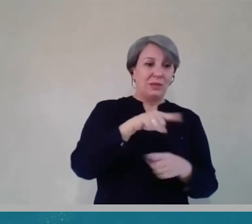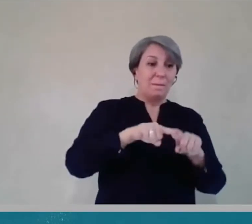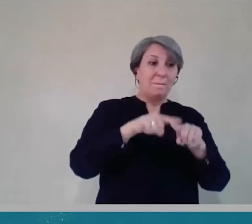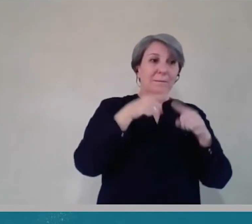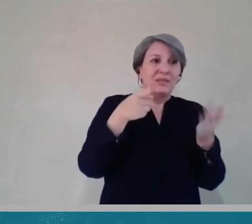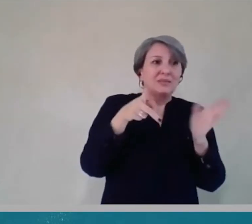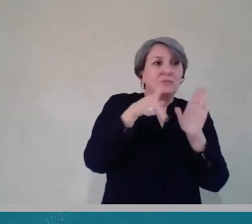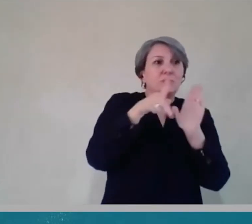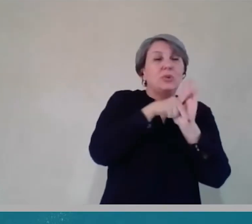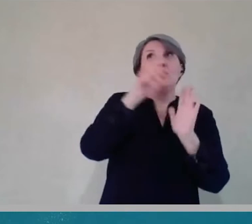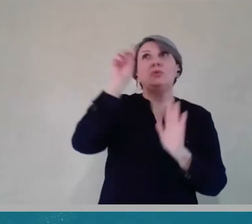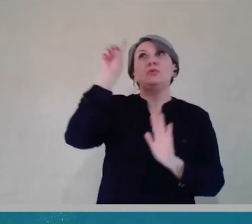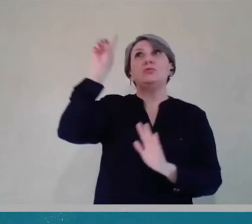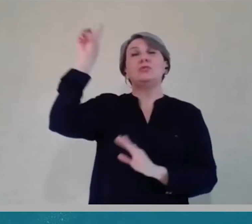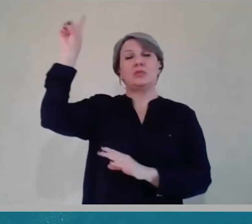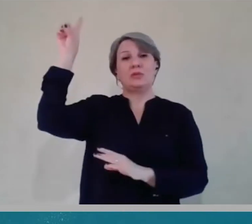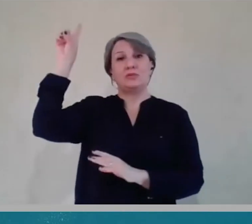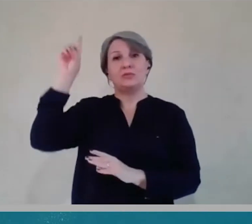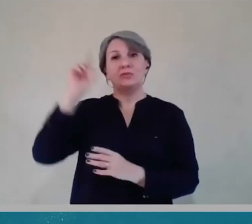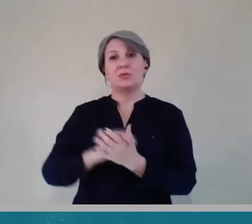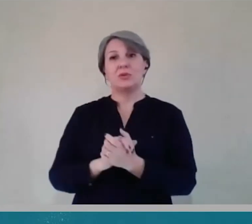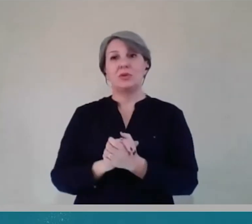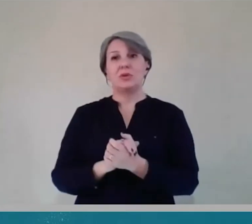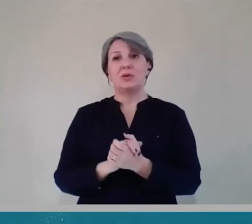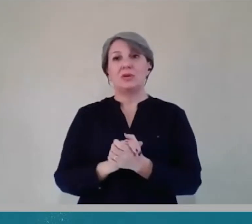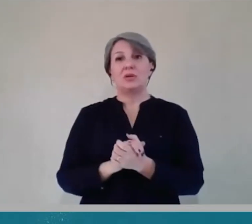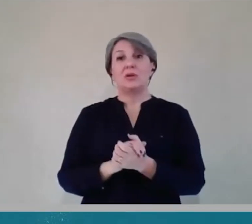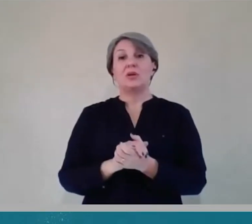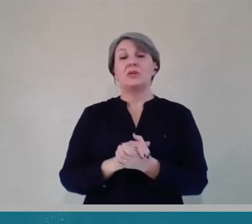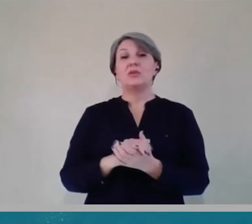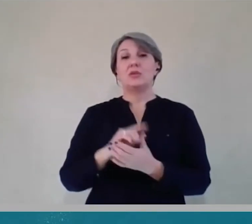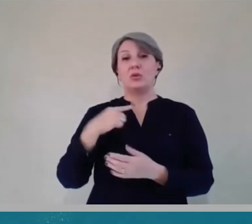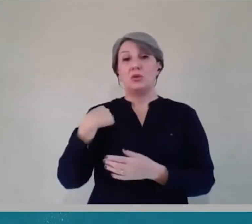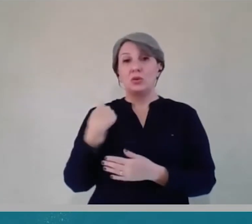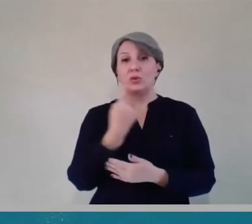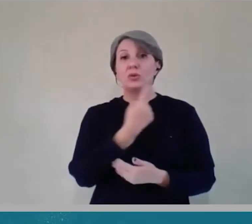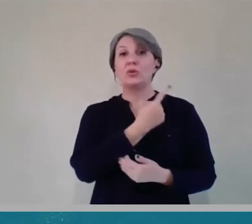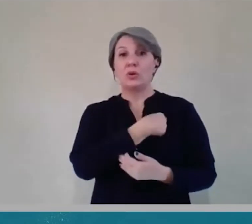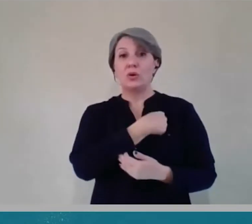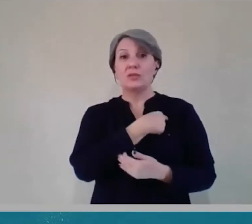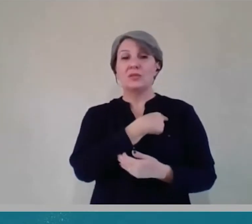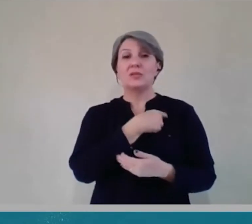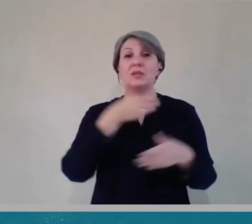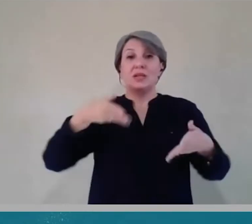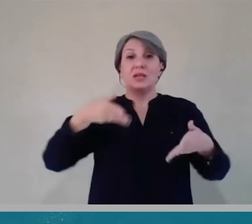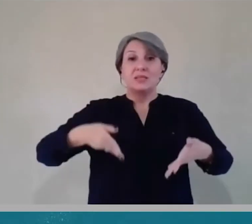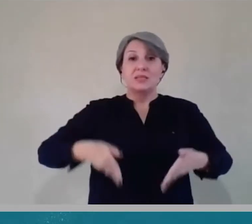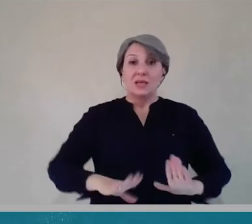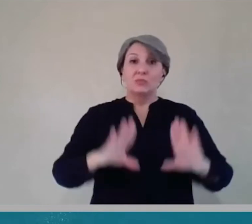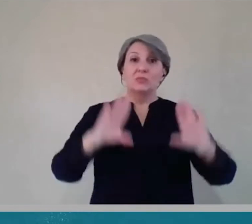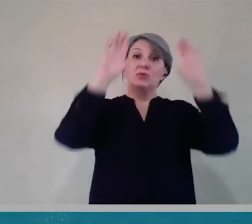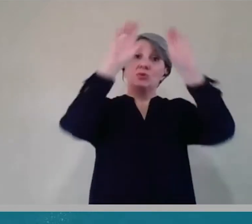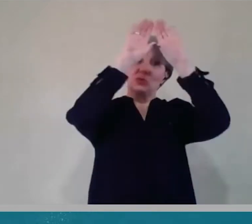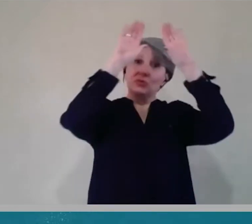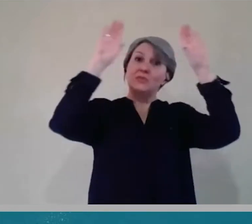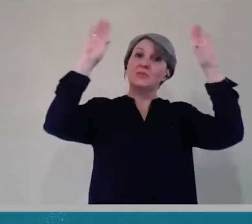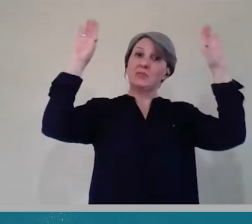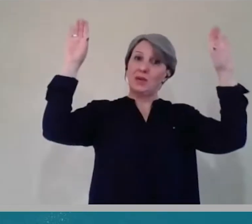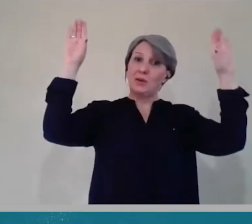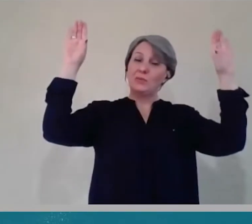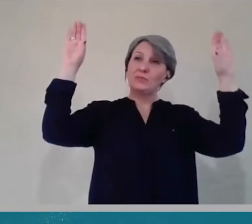João 3, mostra que nós nascemos de cima, do alto, né? Um dia